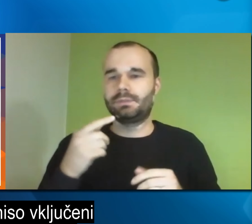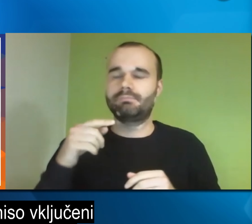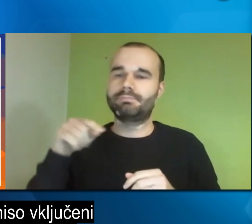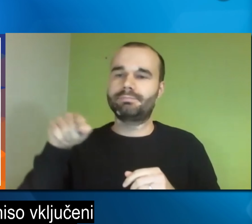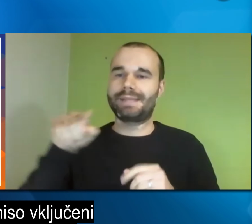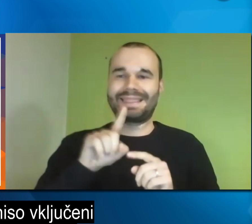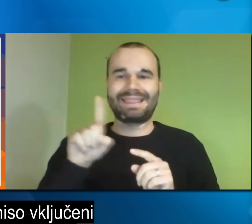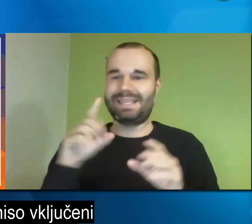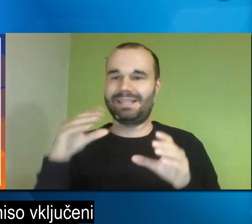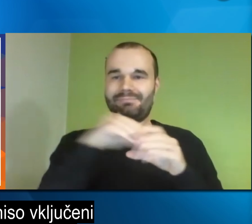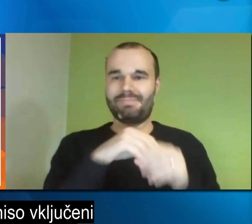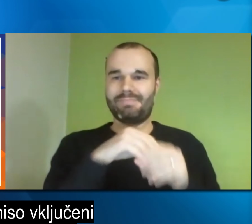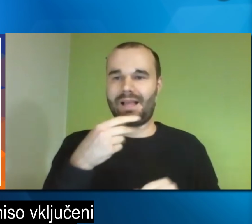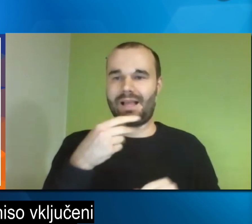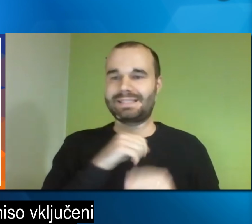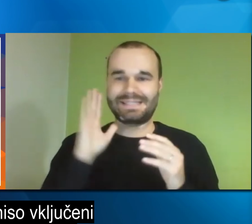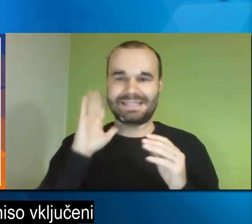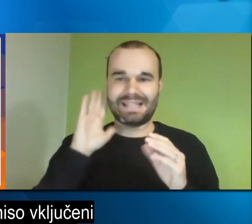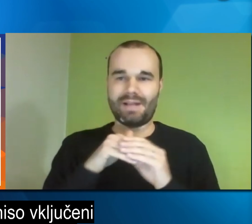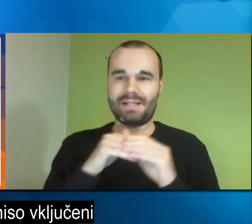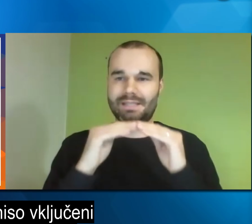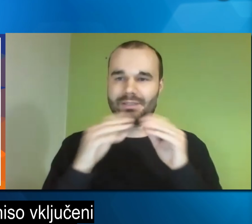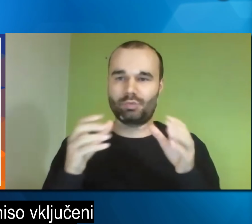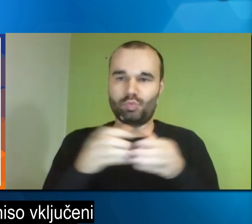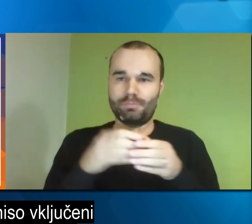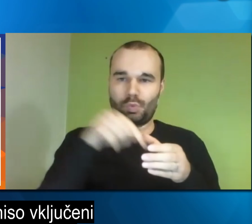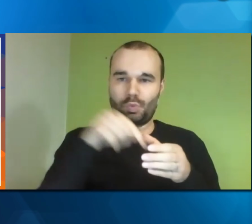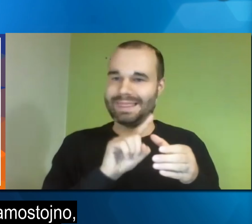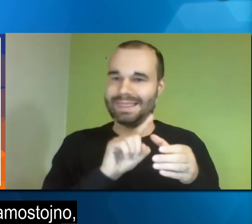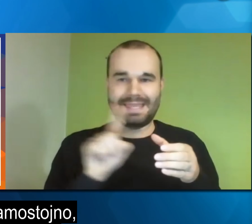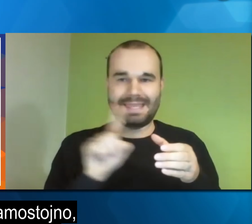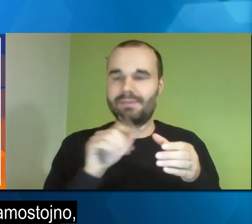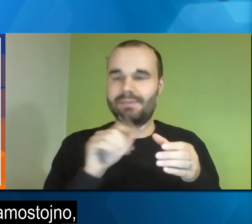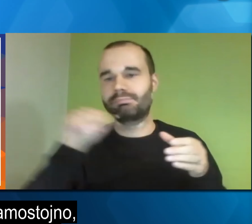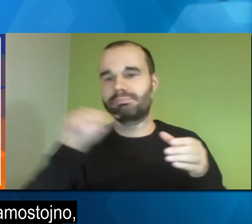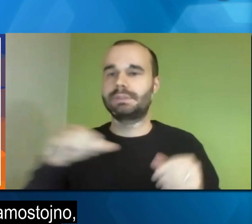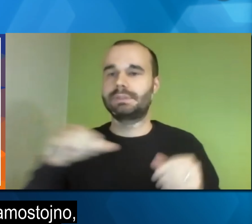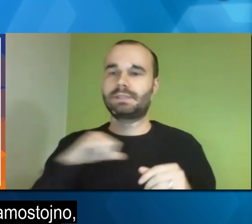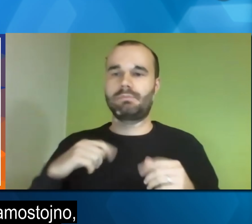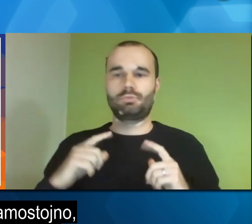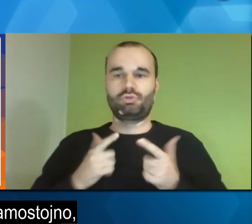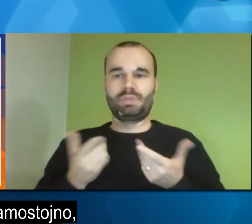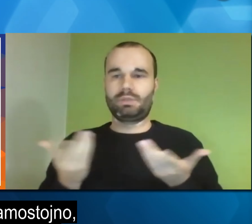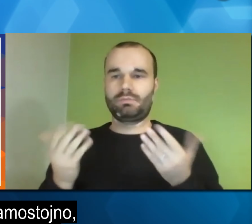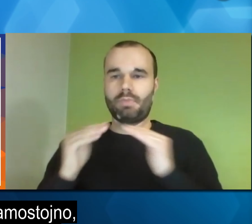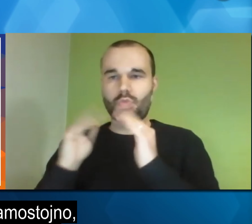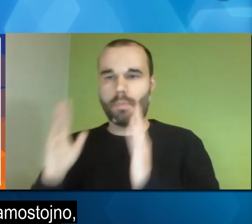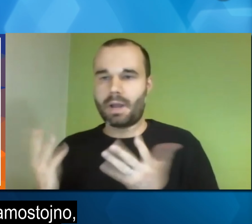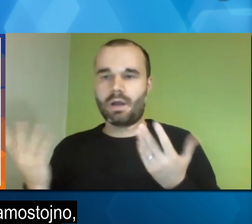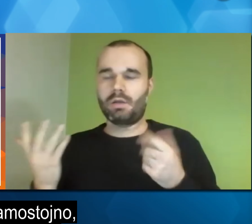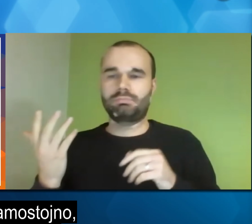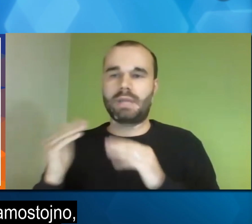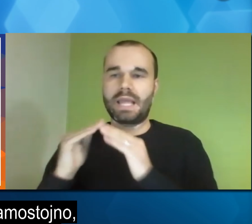pomeni, niso vključeni v stanovanjsko skupnost, ampak živijo samostojno,